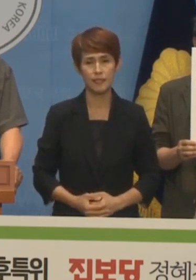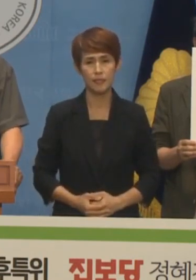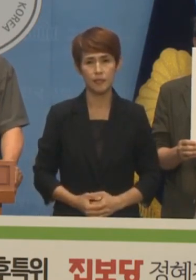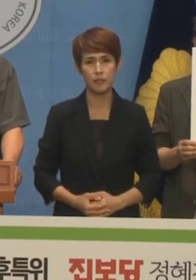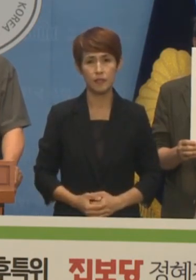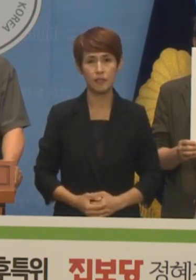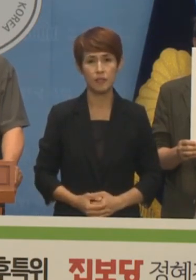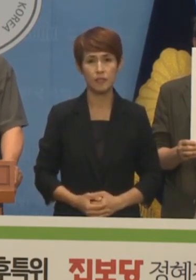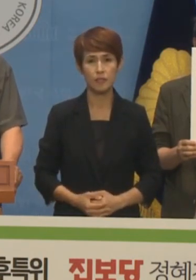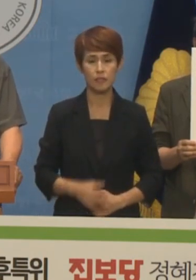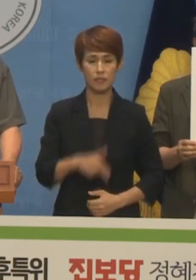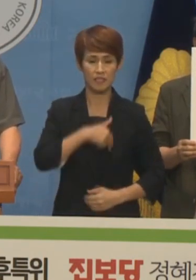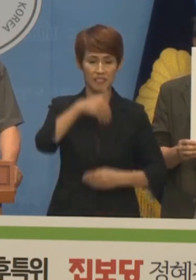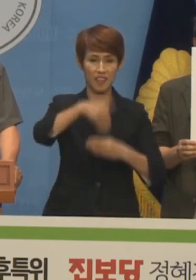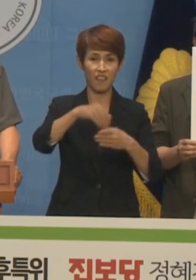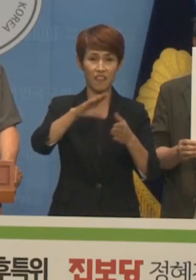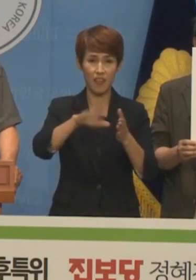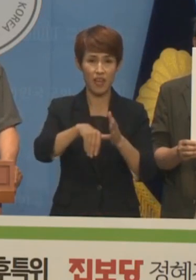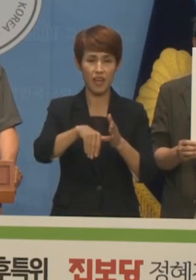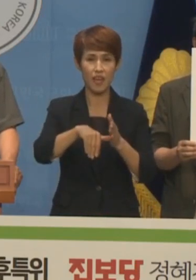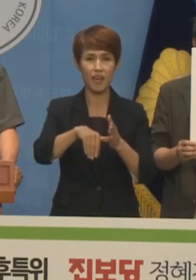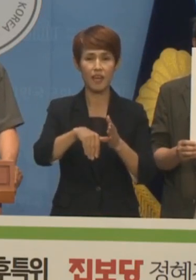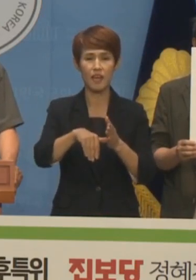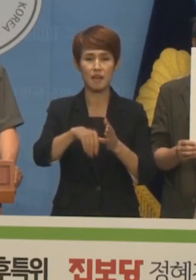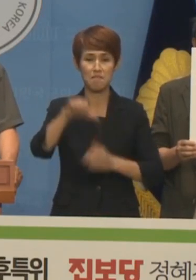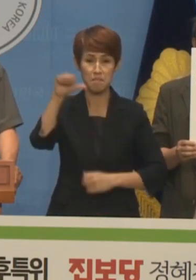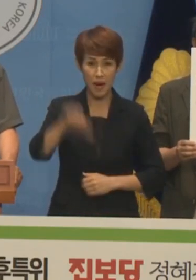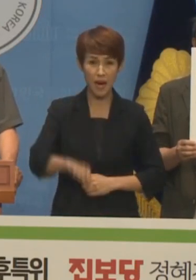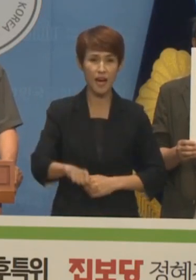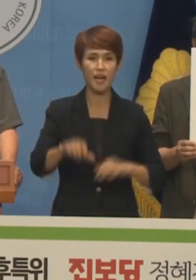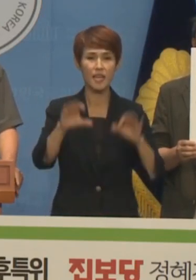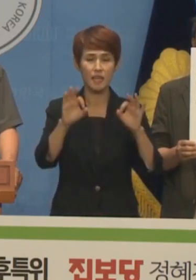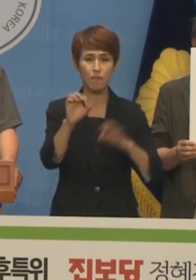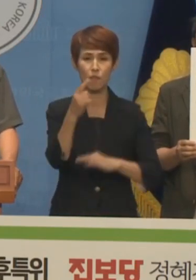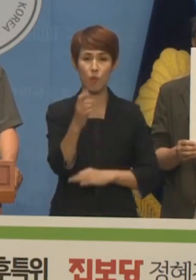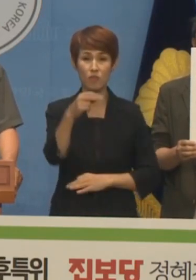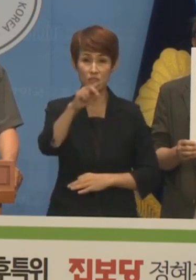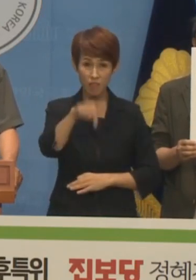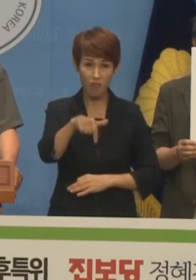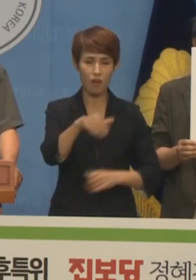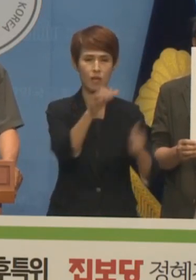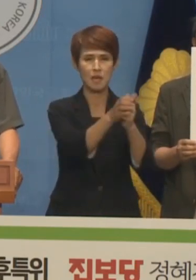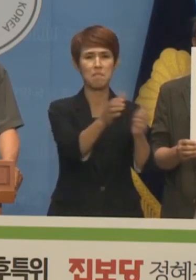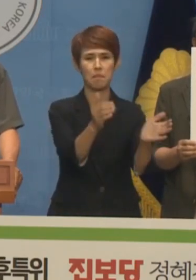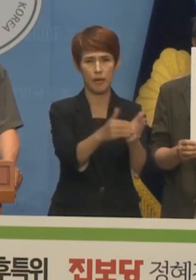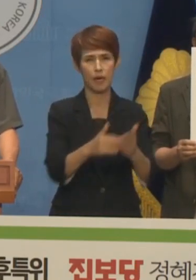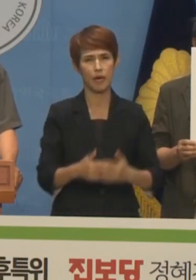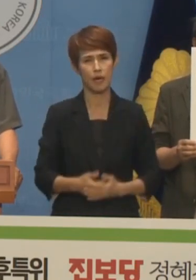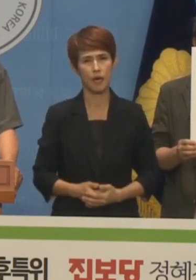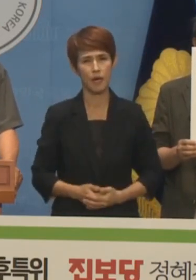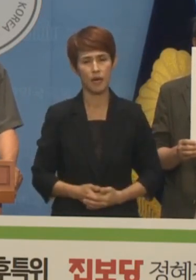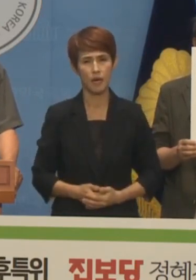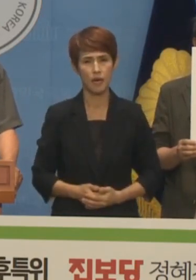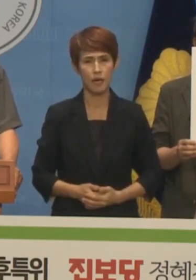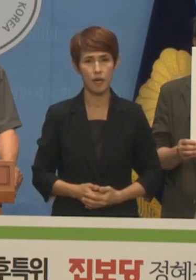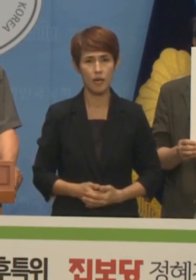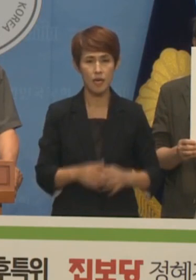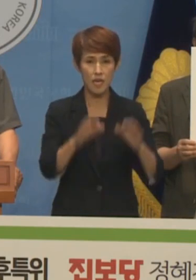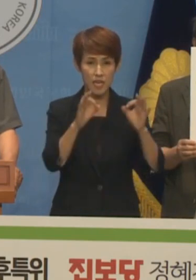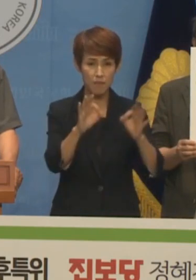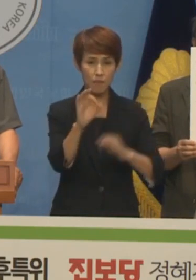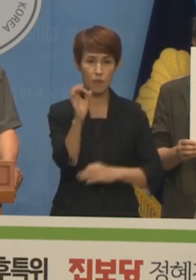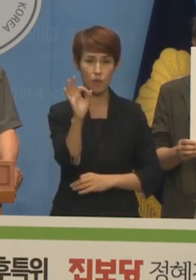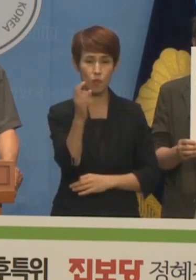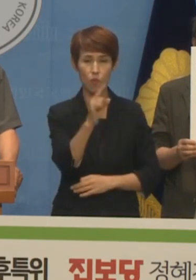그리고 지난 총선에 낙선한 김원섭 후보자가 바톤을 이어받았습니다. 누가 봐도 보은 인사입니다. 김한섭